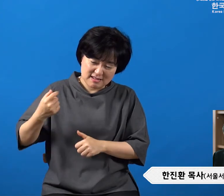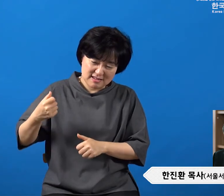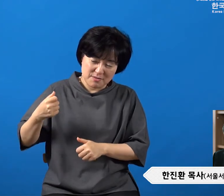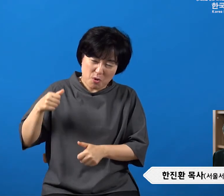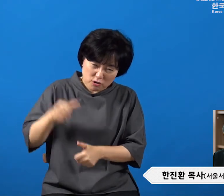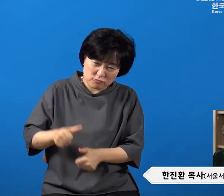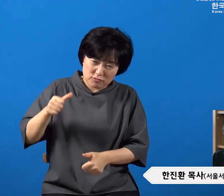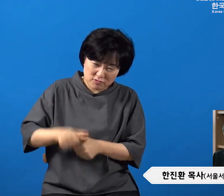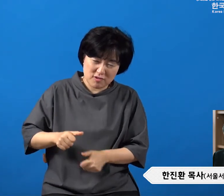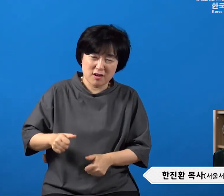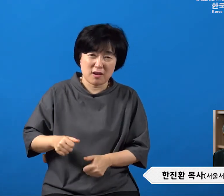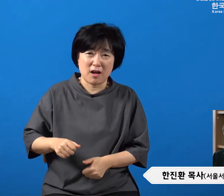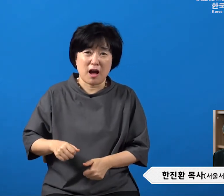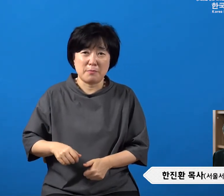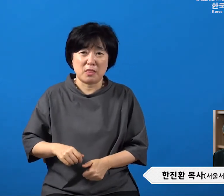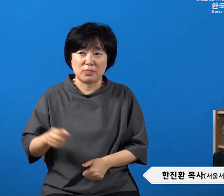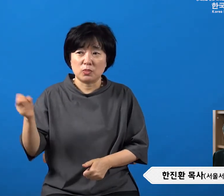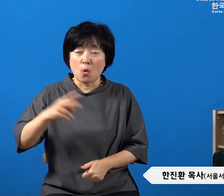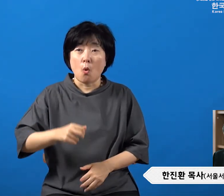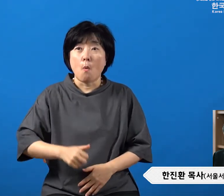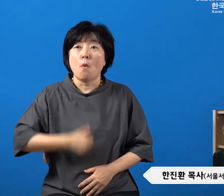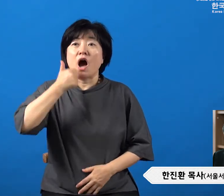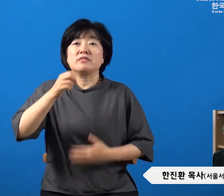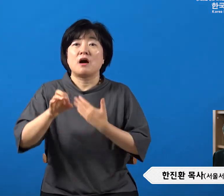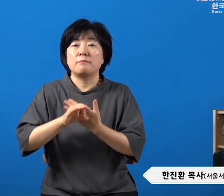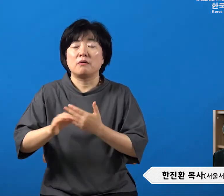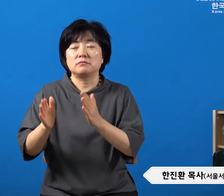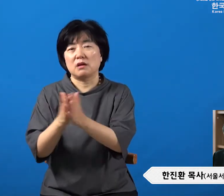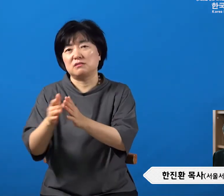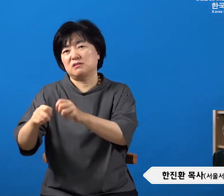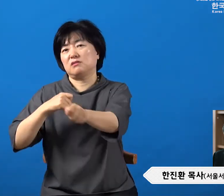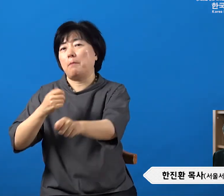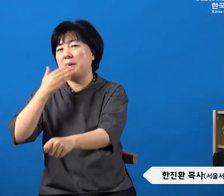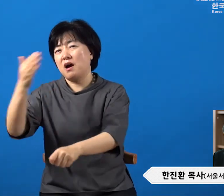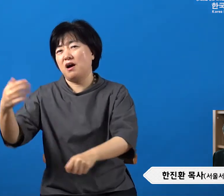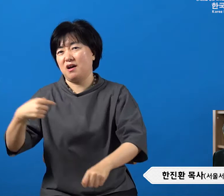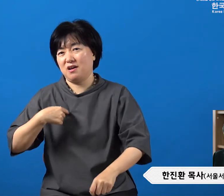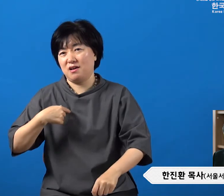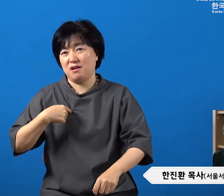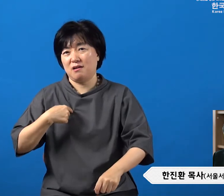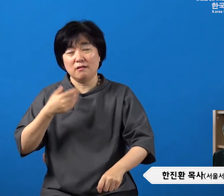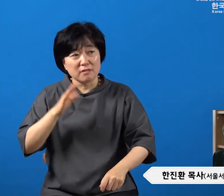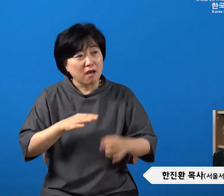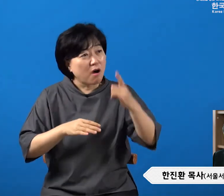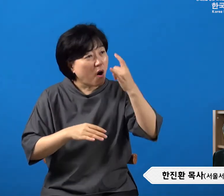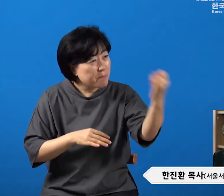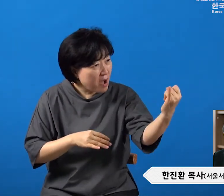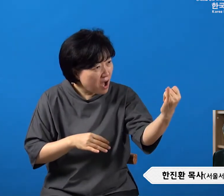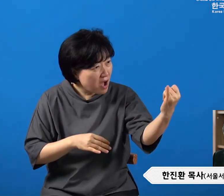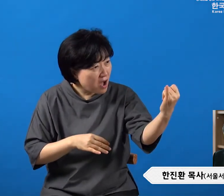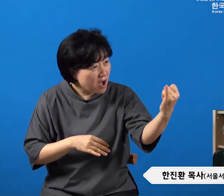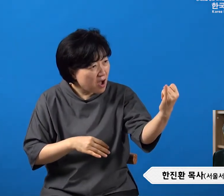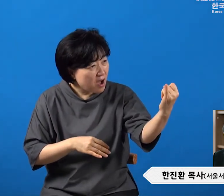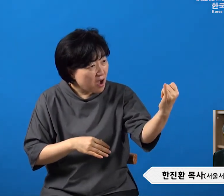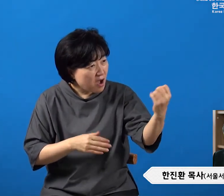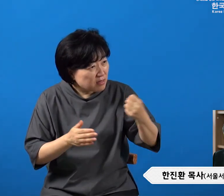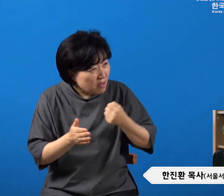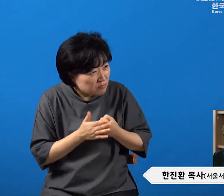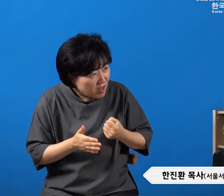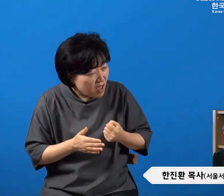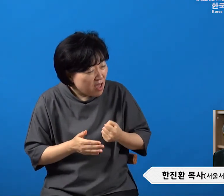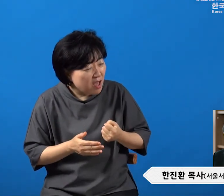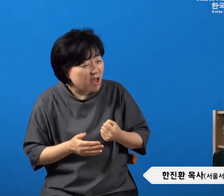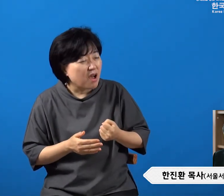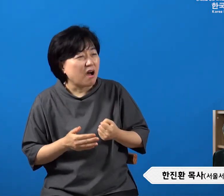책 찢는 거지요. 박력이 어디 갑니까? 또 찢는 거지요. 그런데 엄마를 바라볼 때